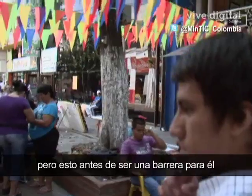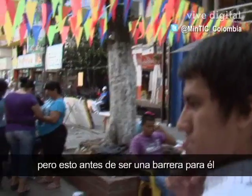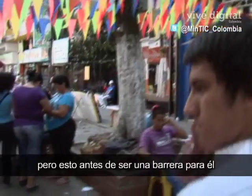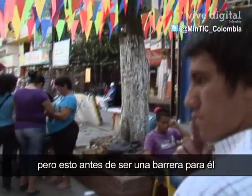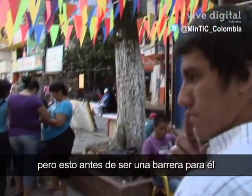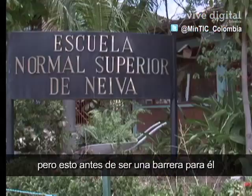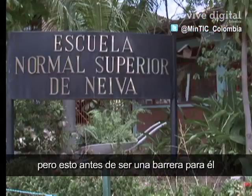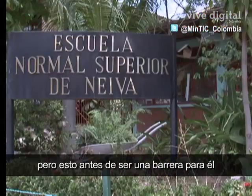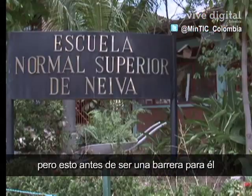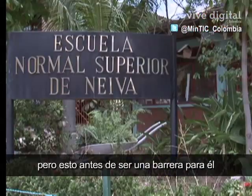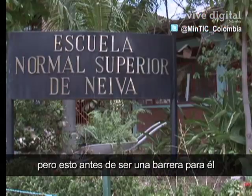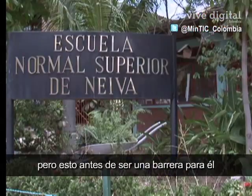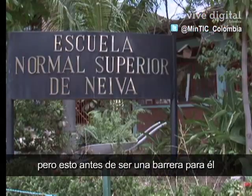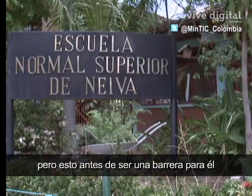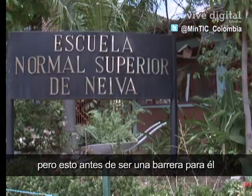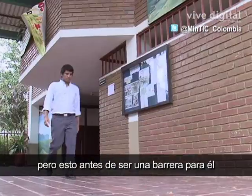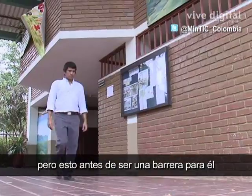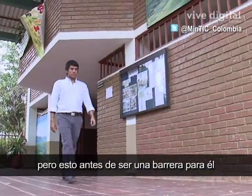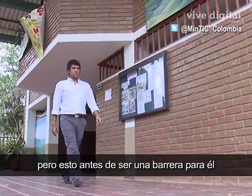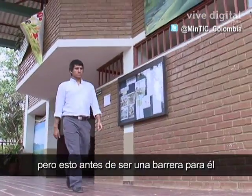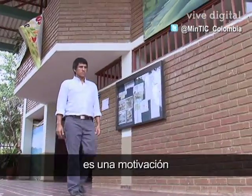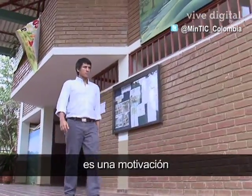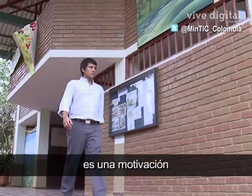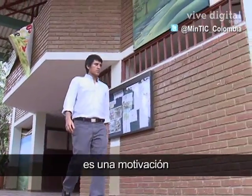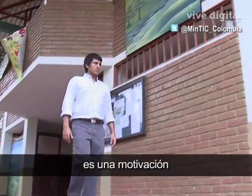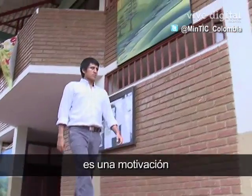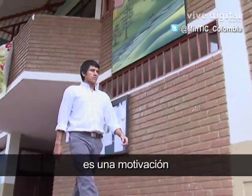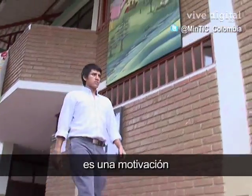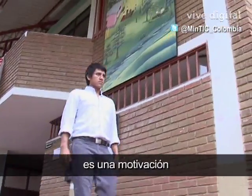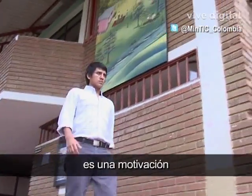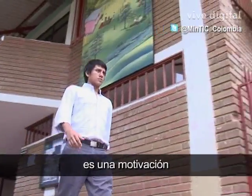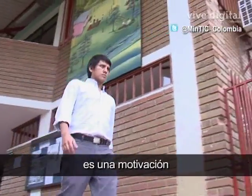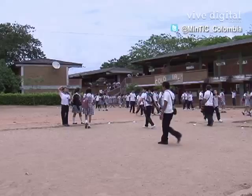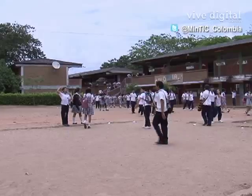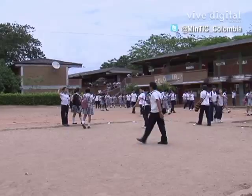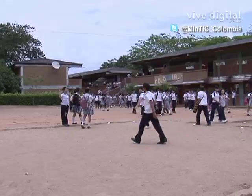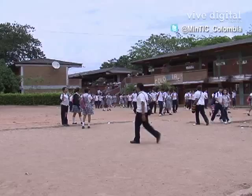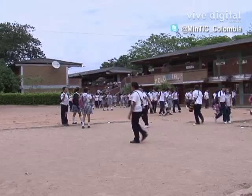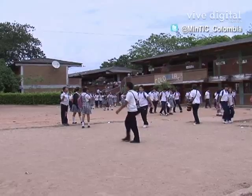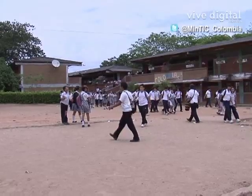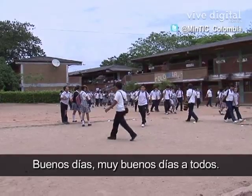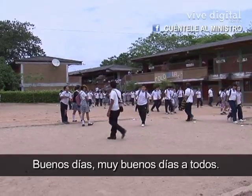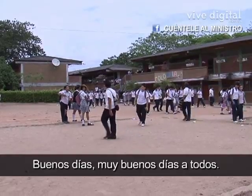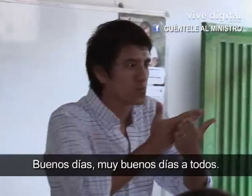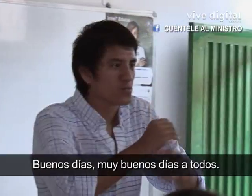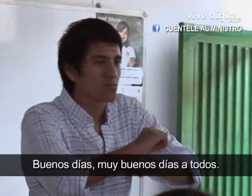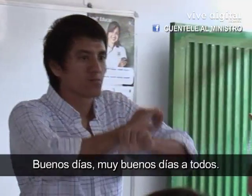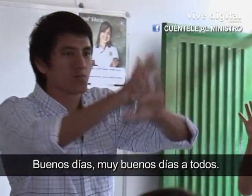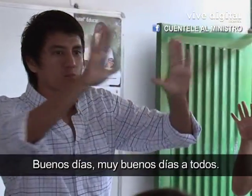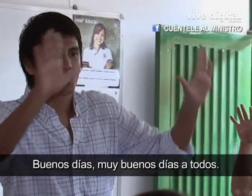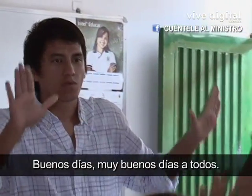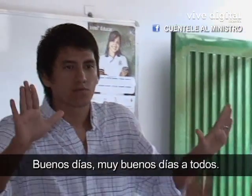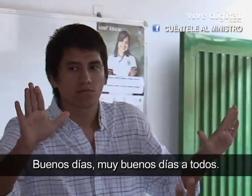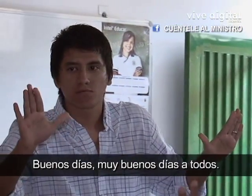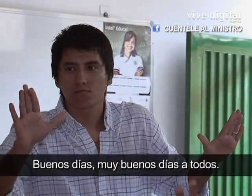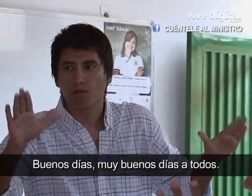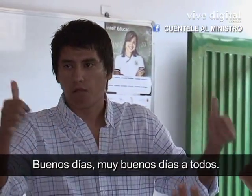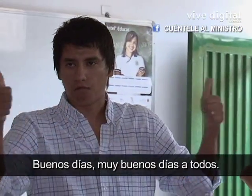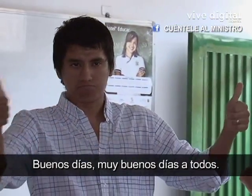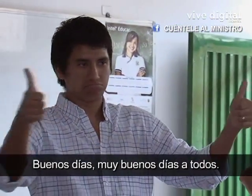Pero esto, antes de ser una barrera para él, es una motivación. Buenos días, muy buenos días a todos.